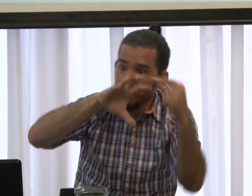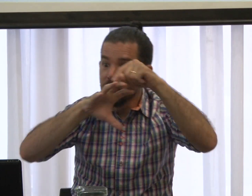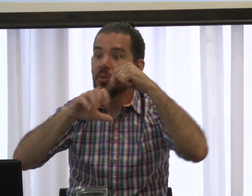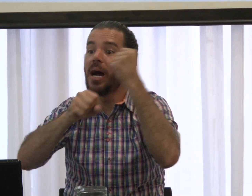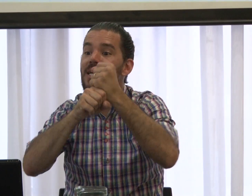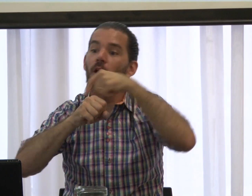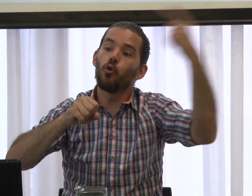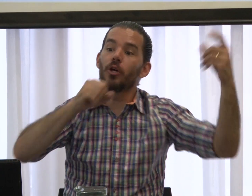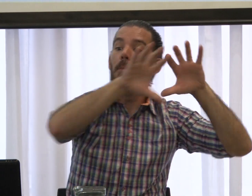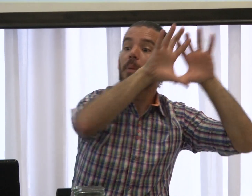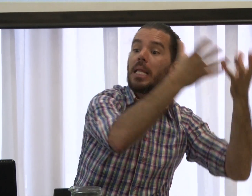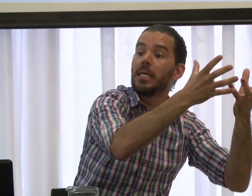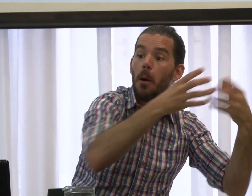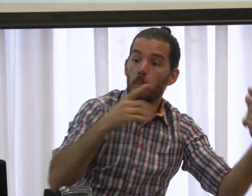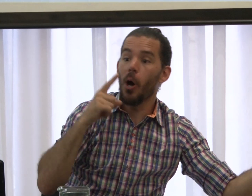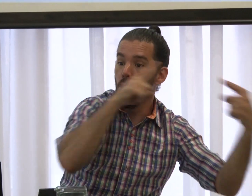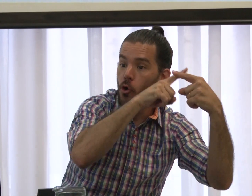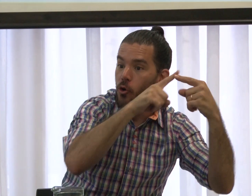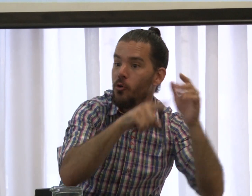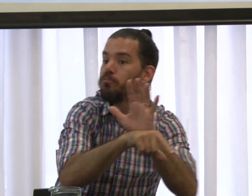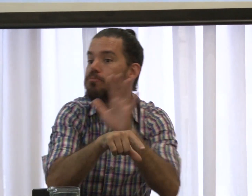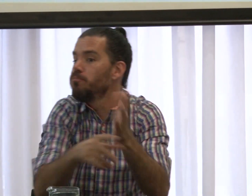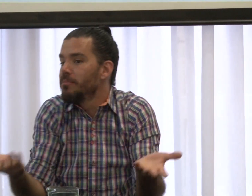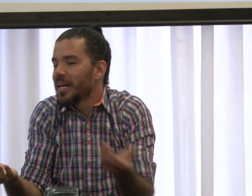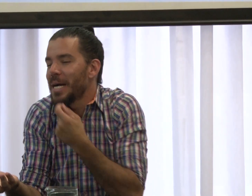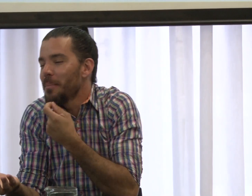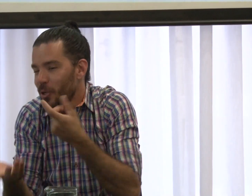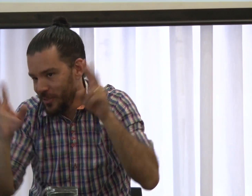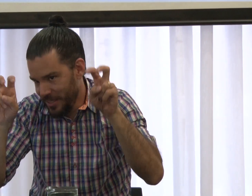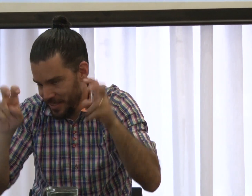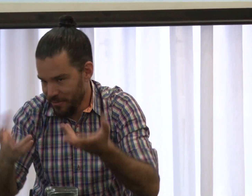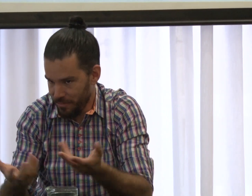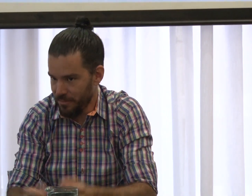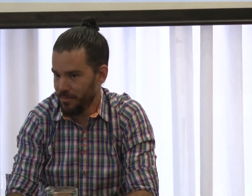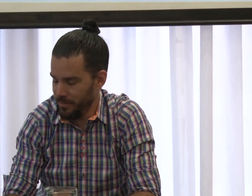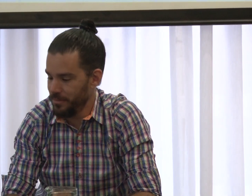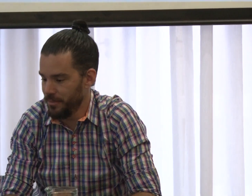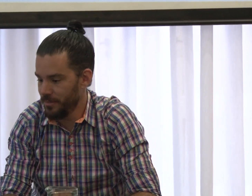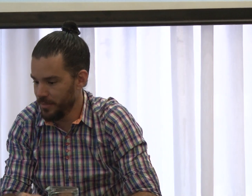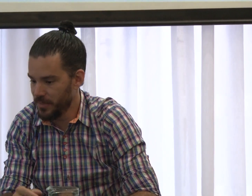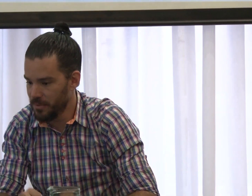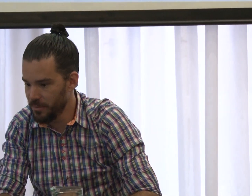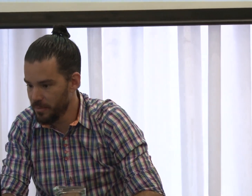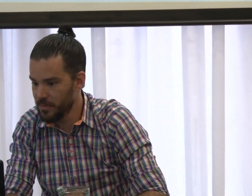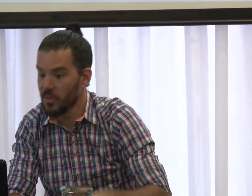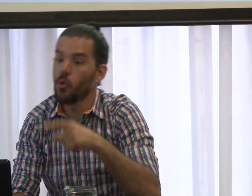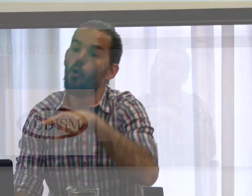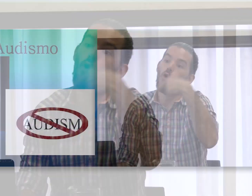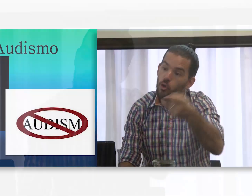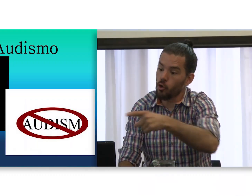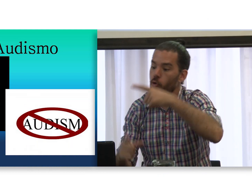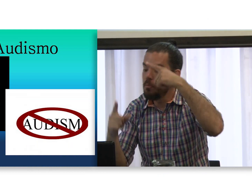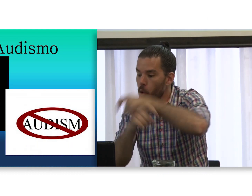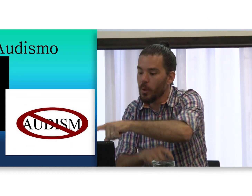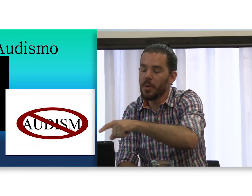que puedan ver a la comunidad sorda. No, el objetivo de la comunidad oyente